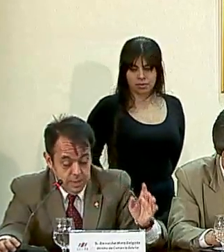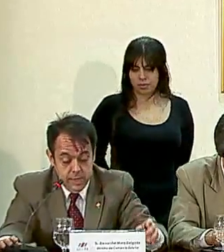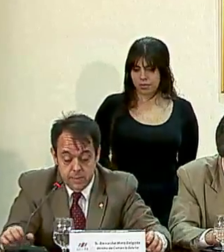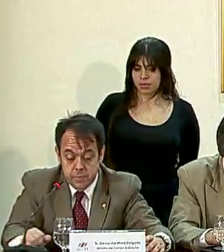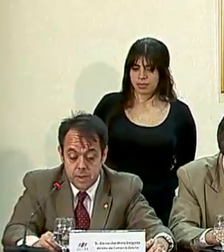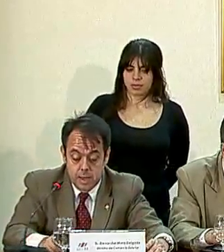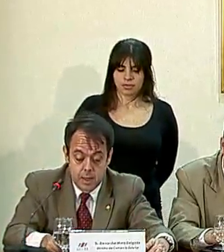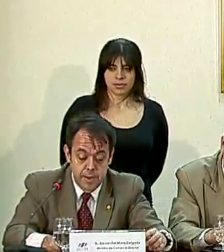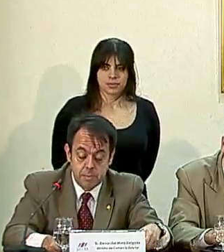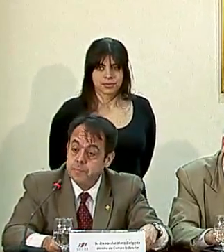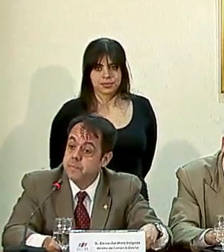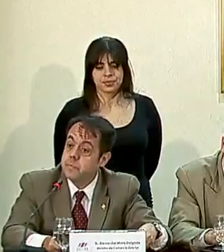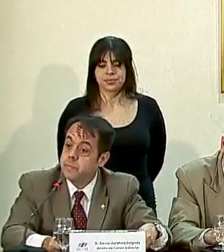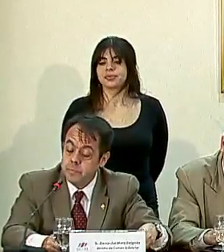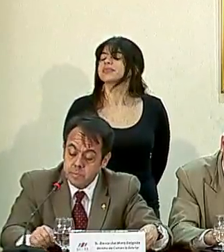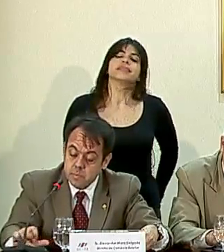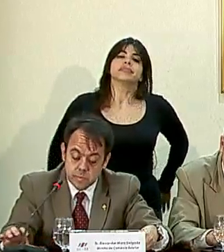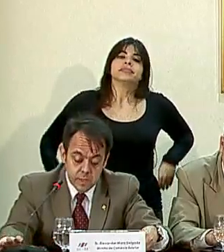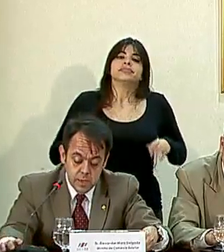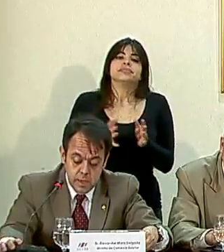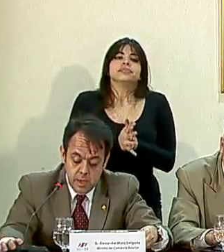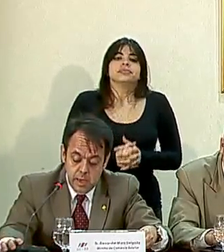yo, a ver,